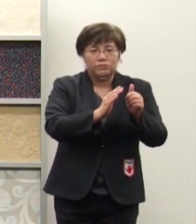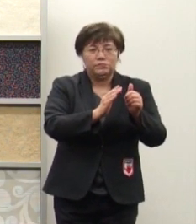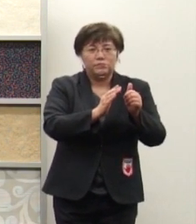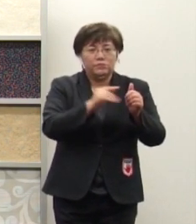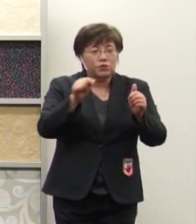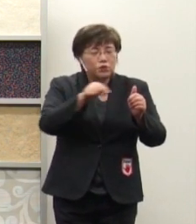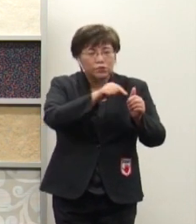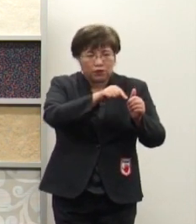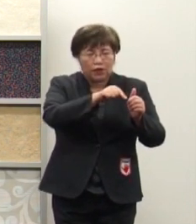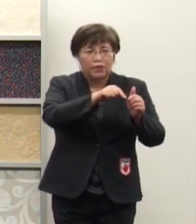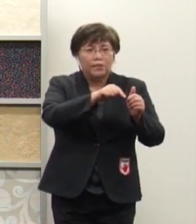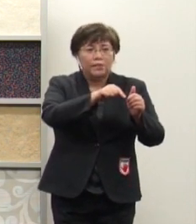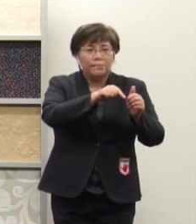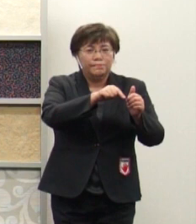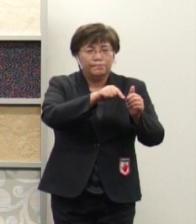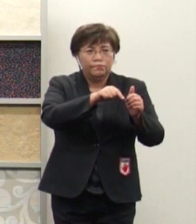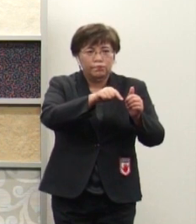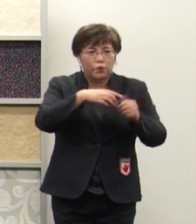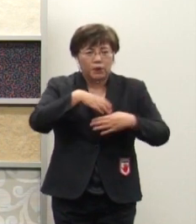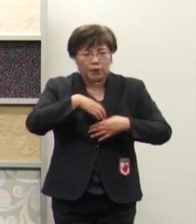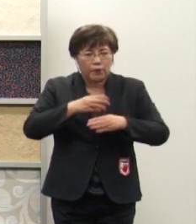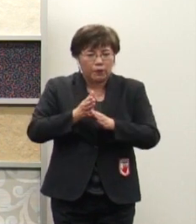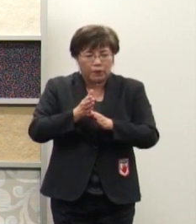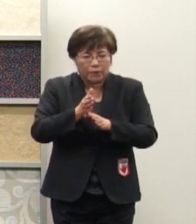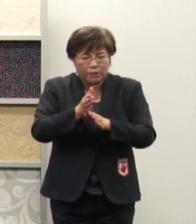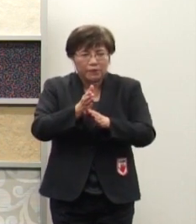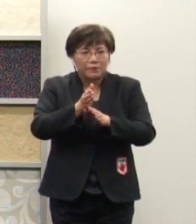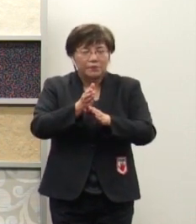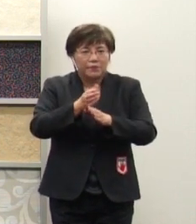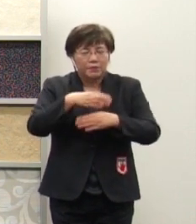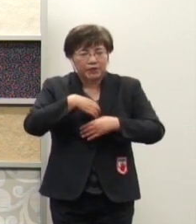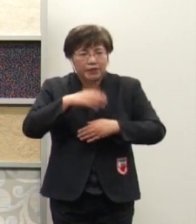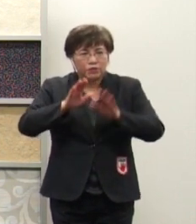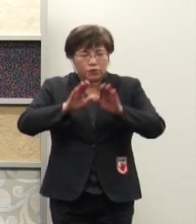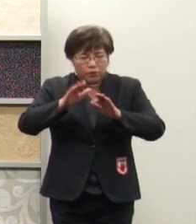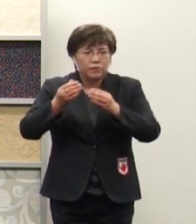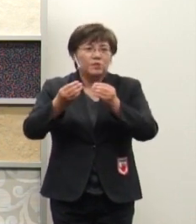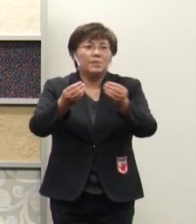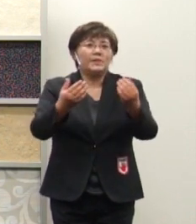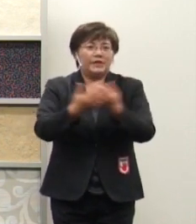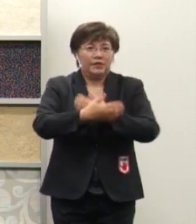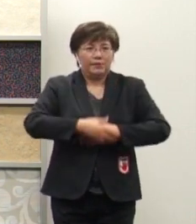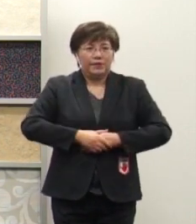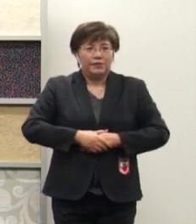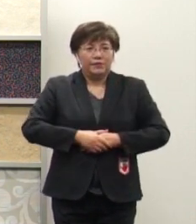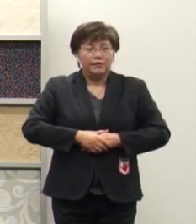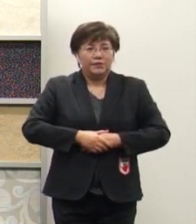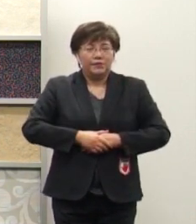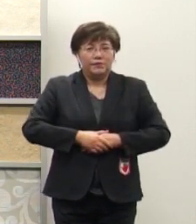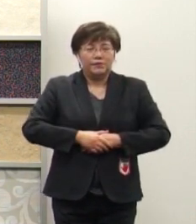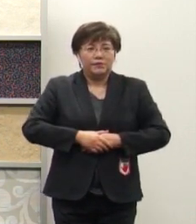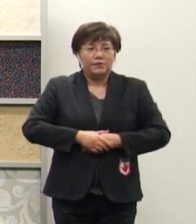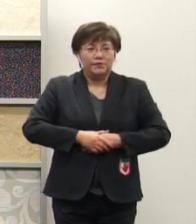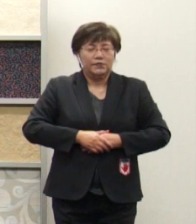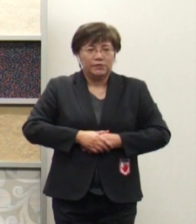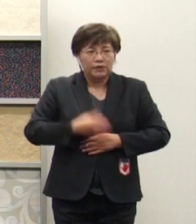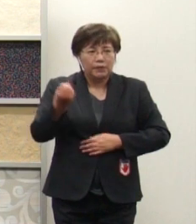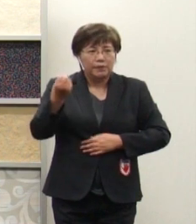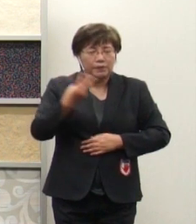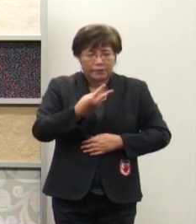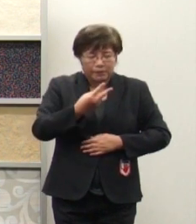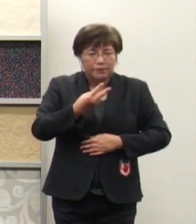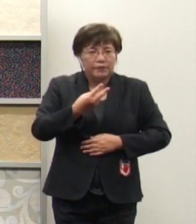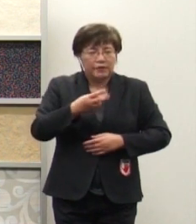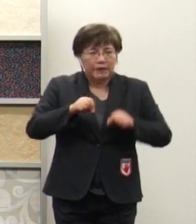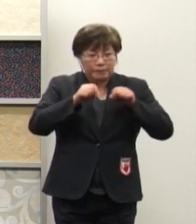その白氷の上を歩いているような状況であります。再びですね、ブレーキを踏